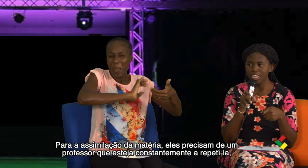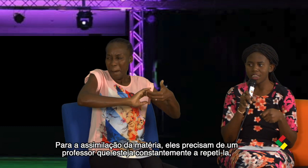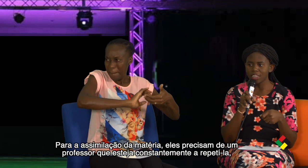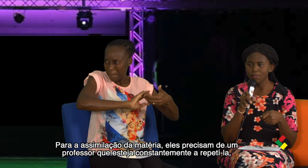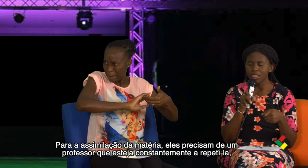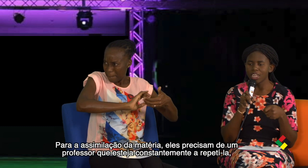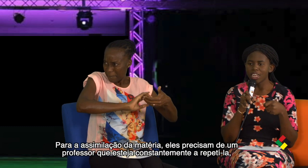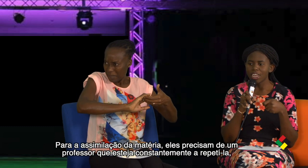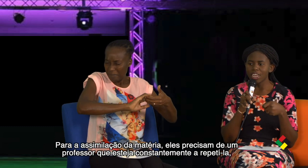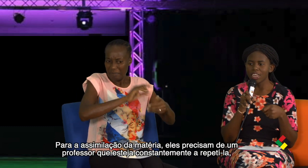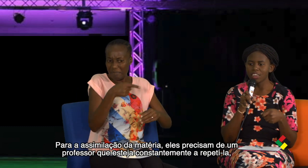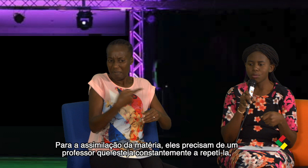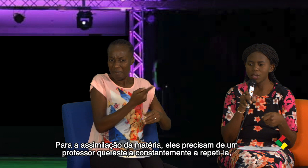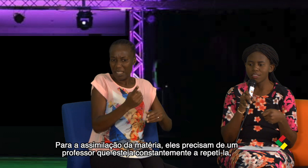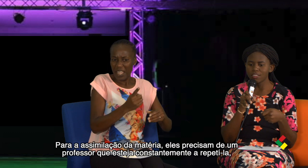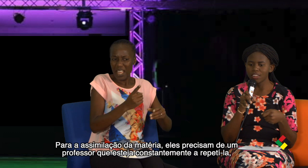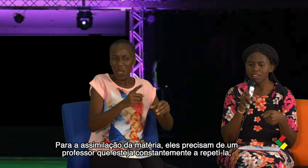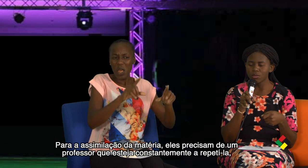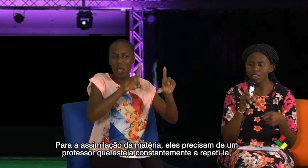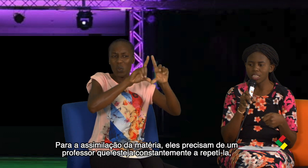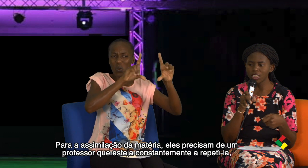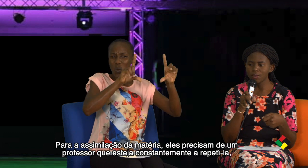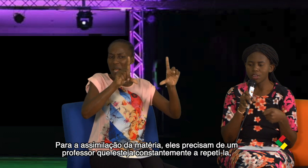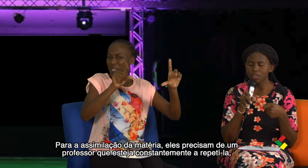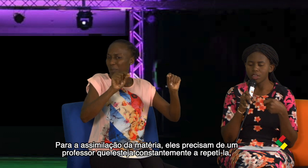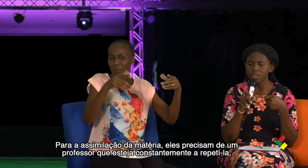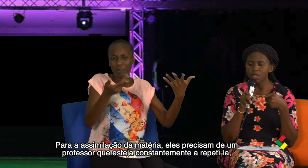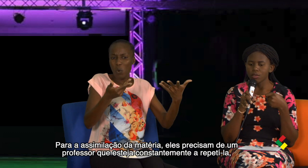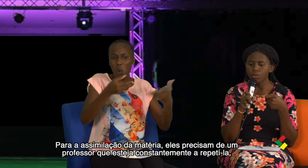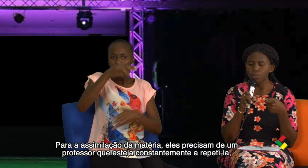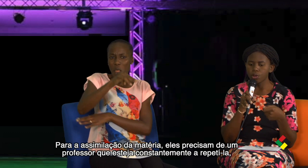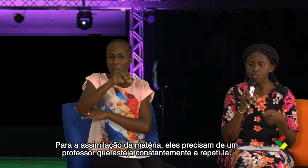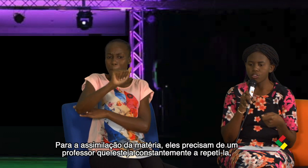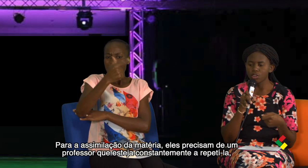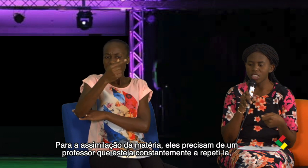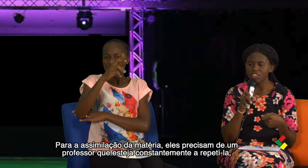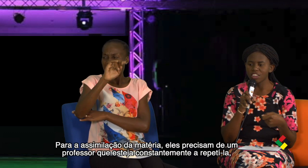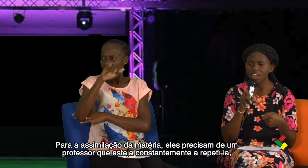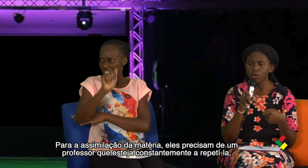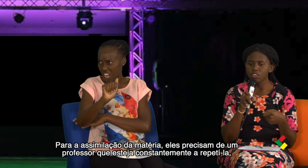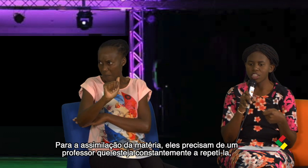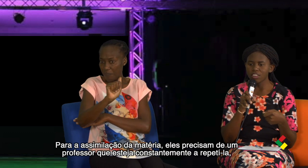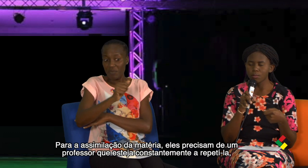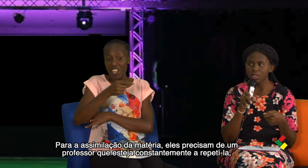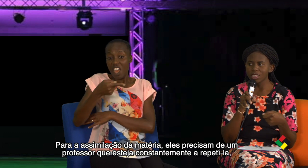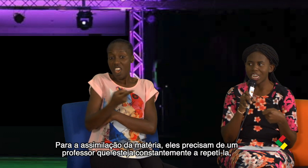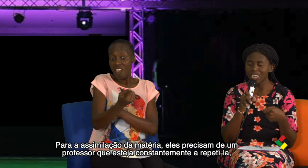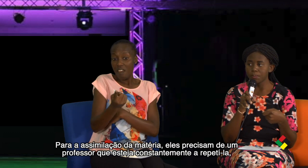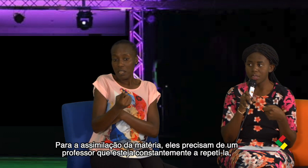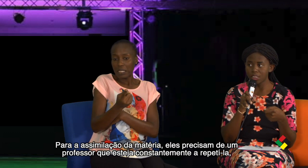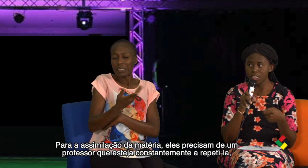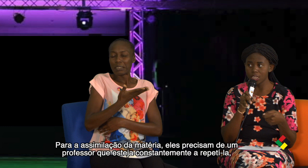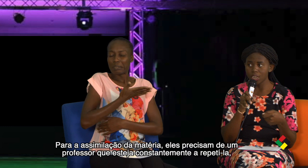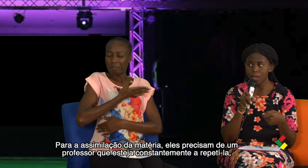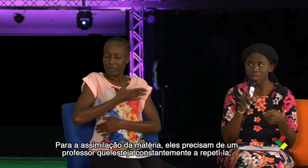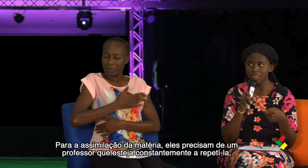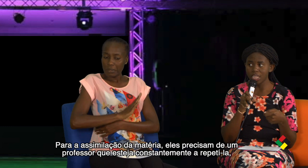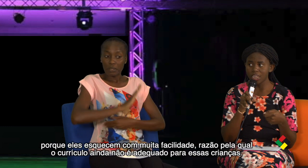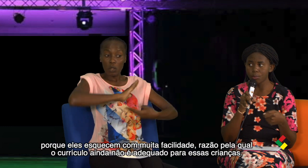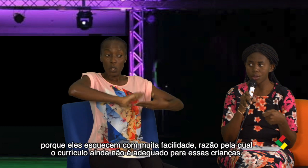matéria. Eles precisam de um professor que esteja constantemente a repetir a matéria, porque